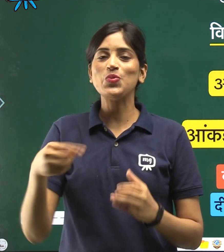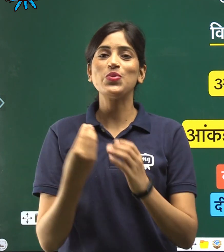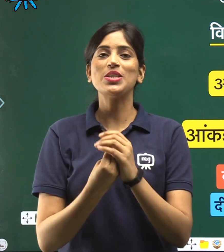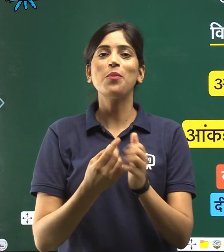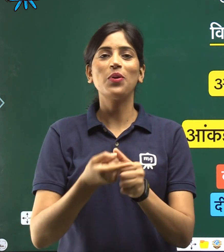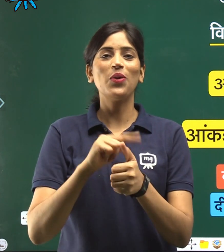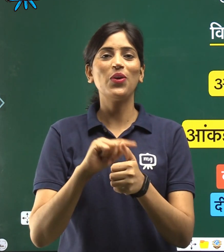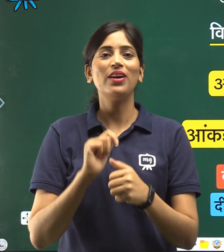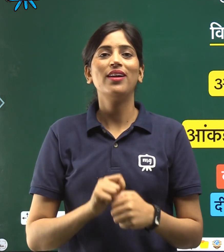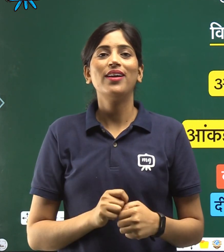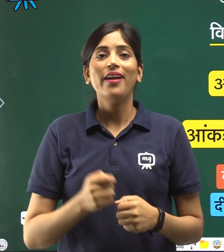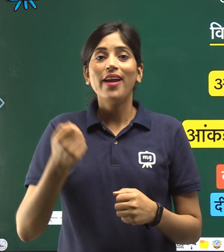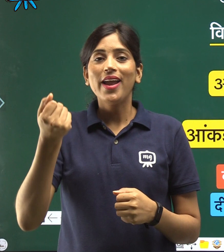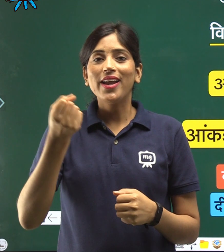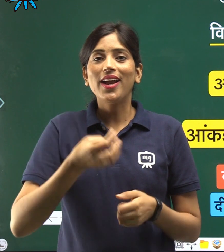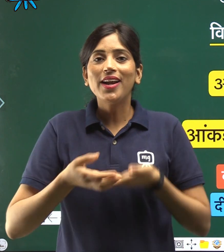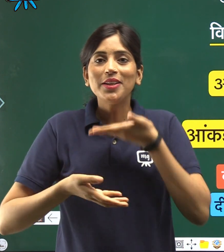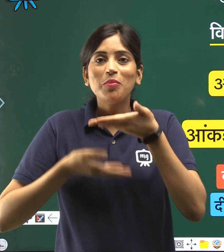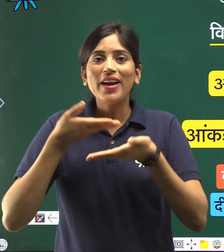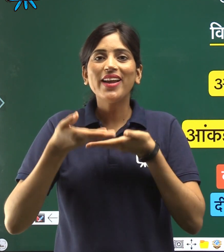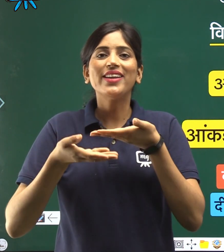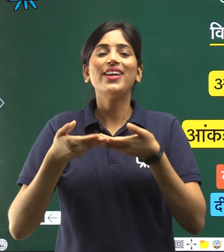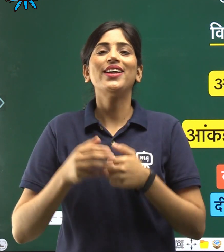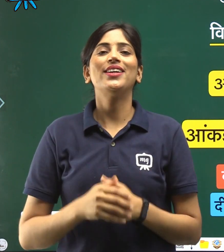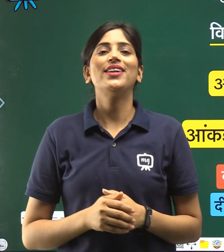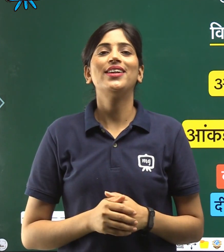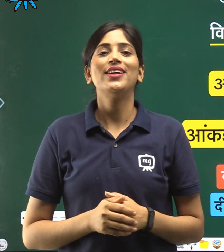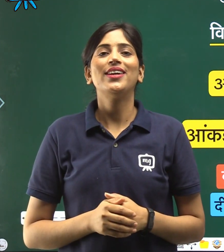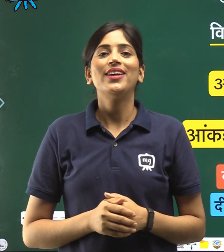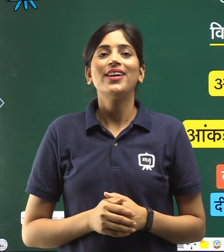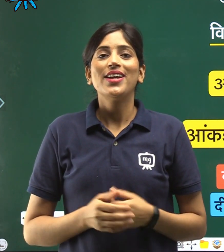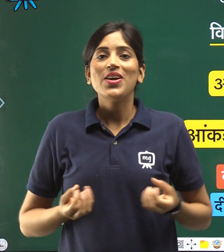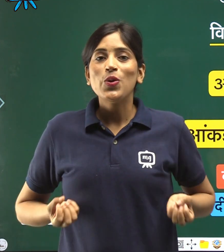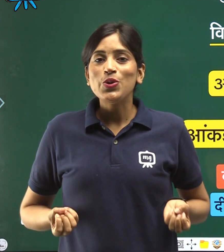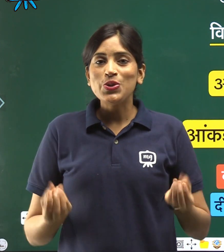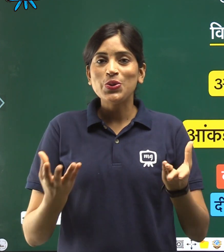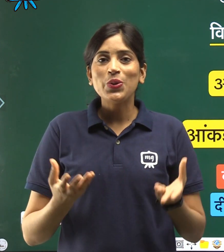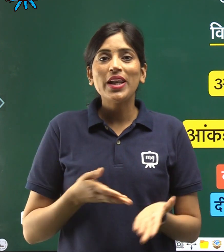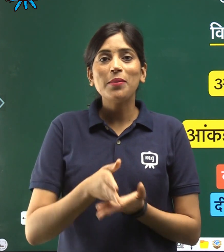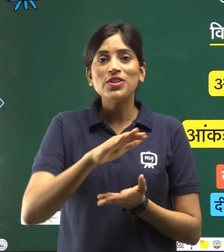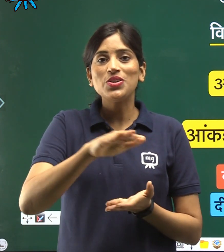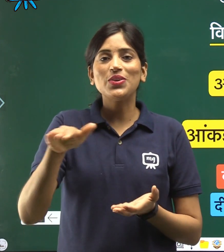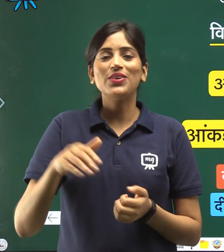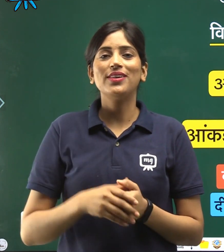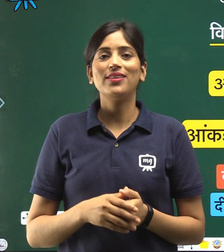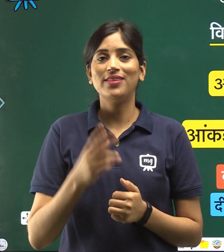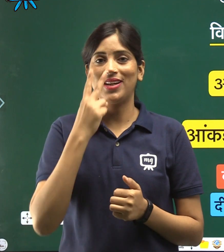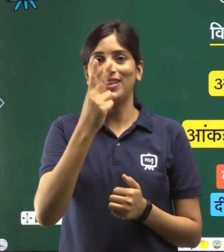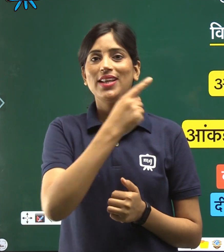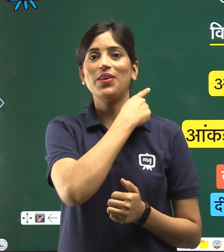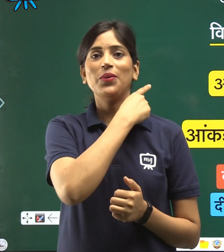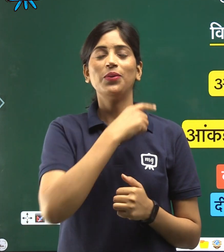सबको गणित पढ़ाएंगे। शुरू करें बच्चों।